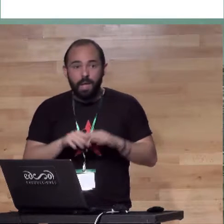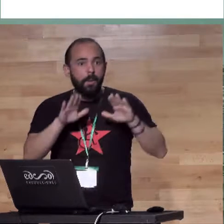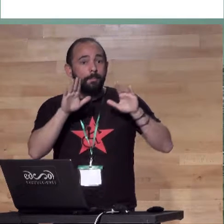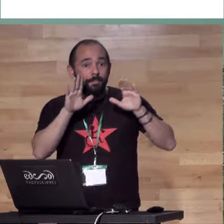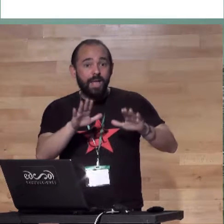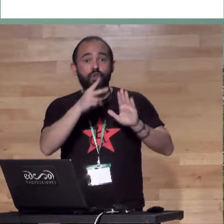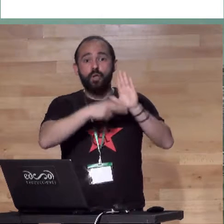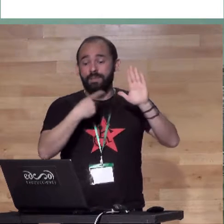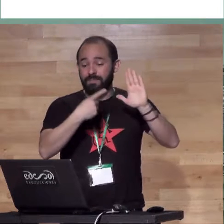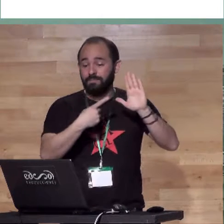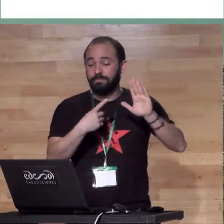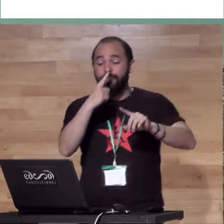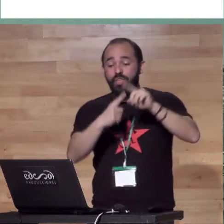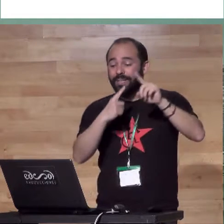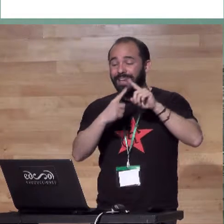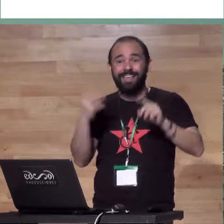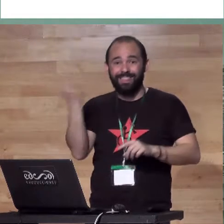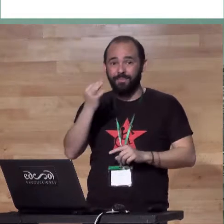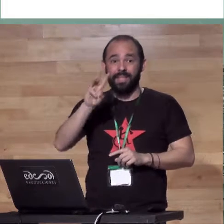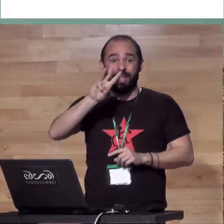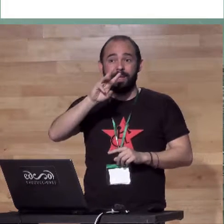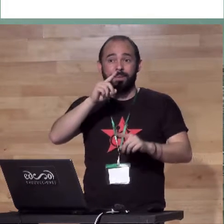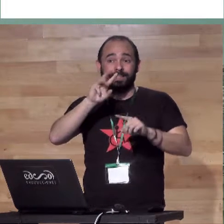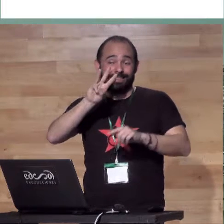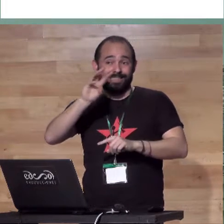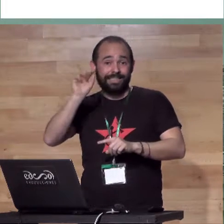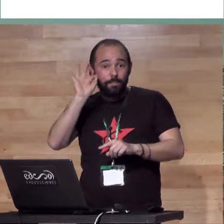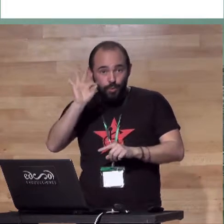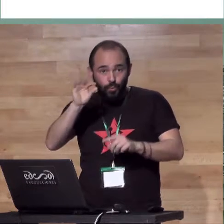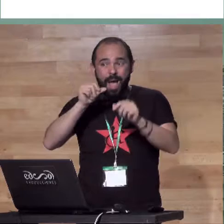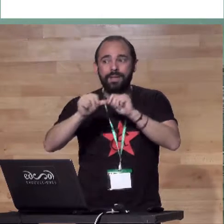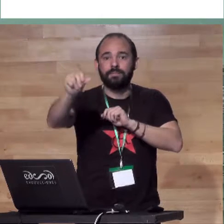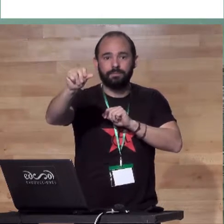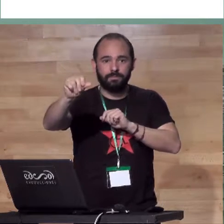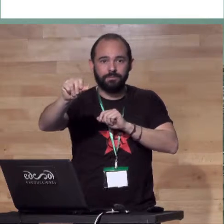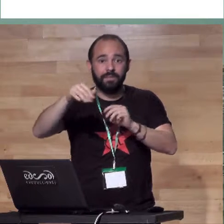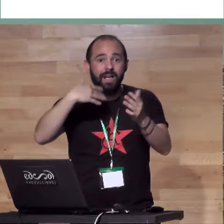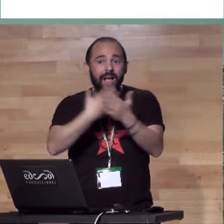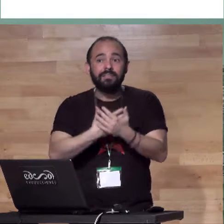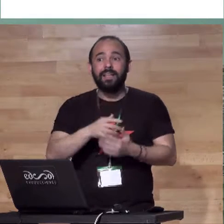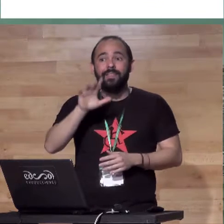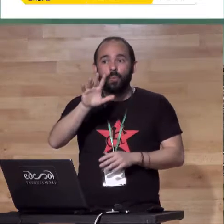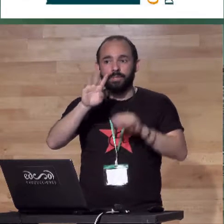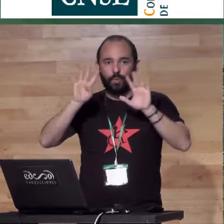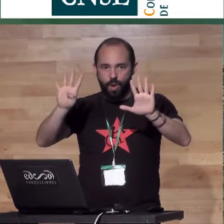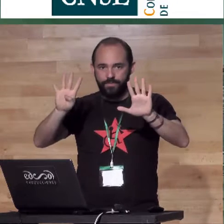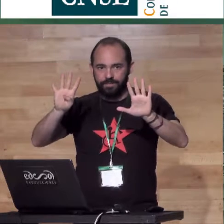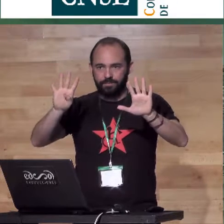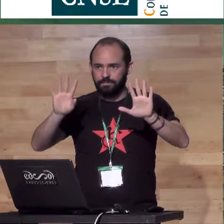no se usa tanto, van al corto o al largo. Si es de a partir de 30 minutos